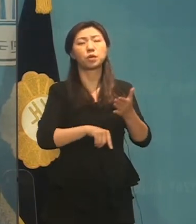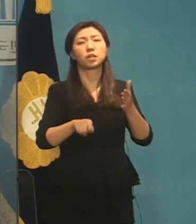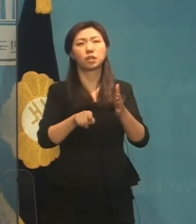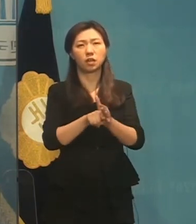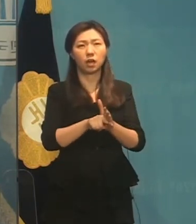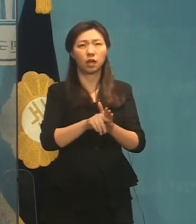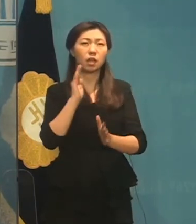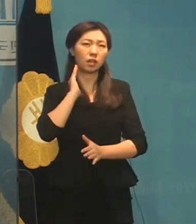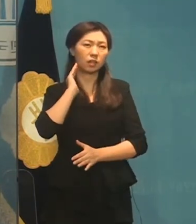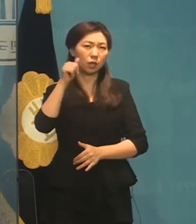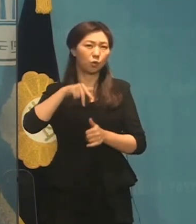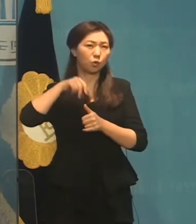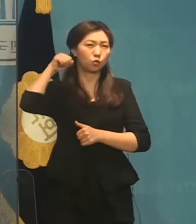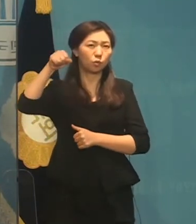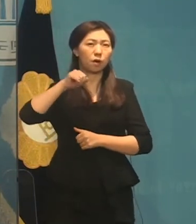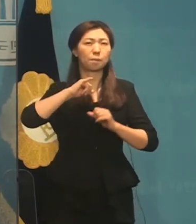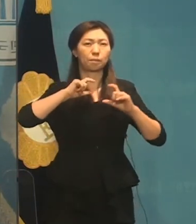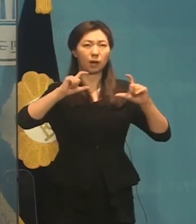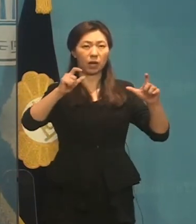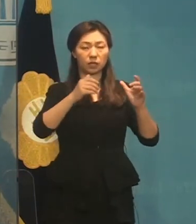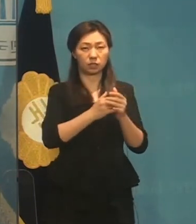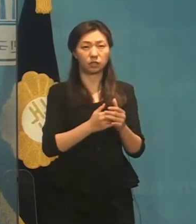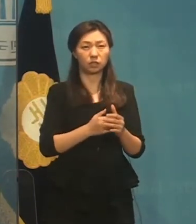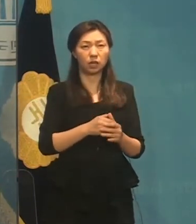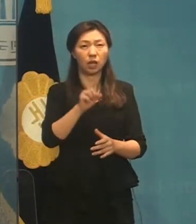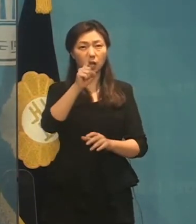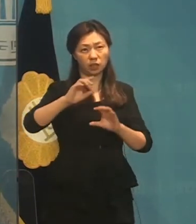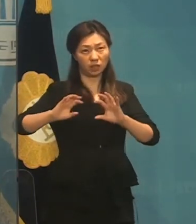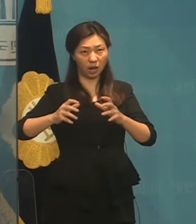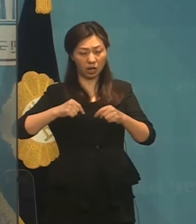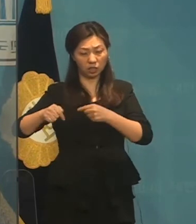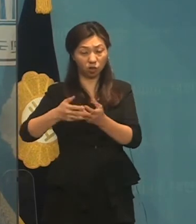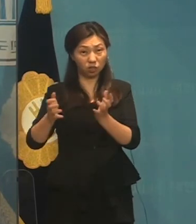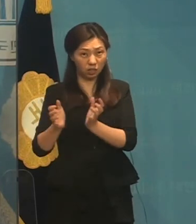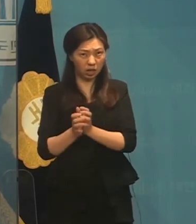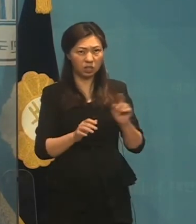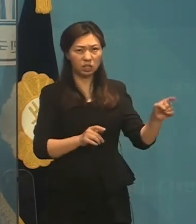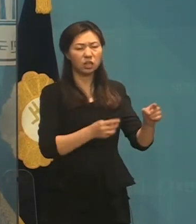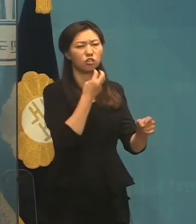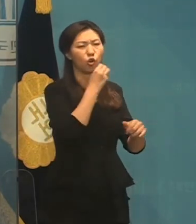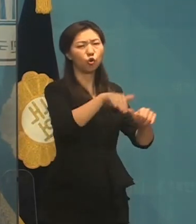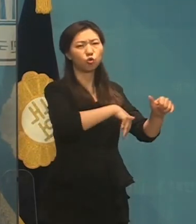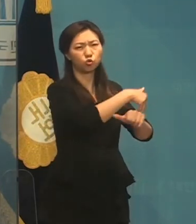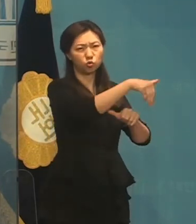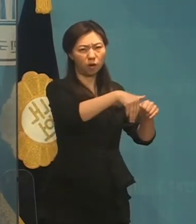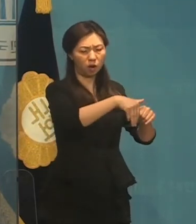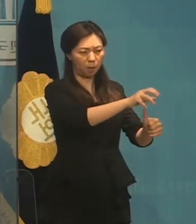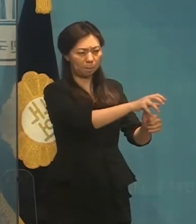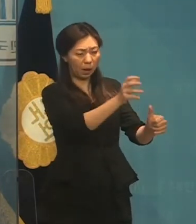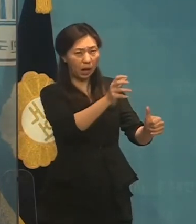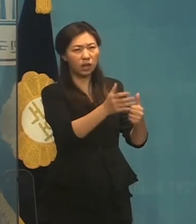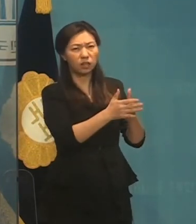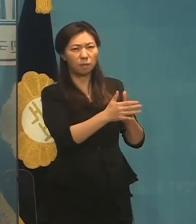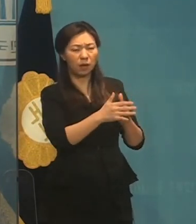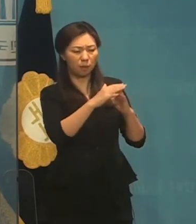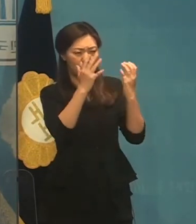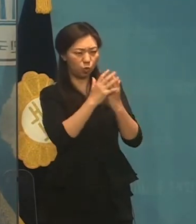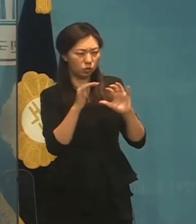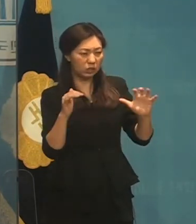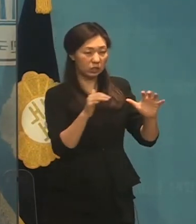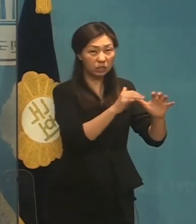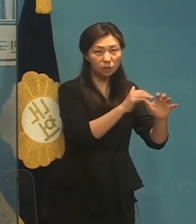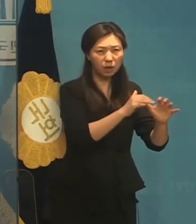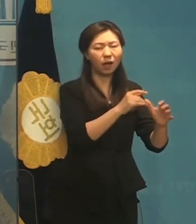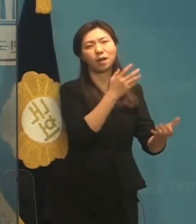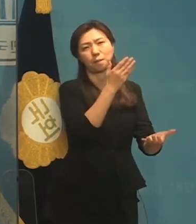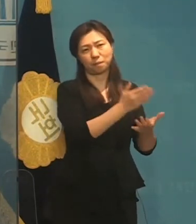출마했습니다. 한나라당의 수도권 집중 정책이 대구 경북 경제를 망친 것과 반대로 김두관의 균형